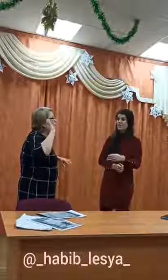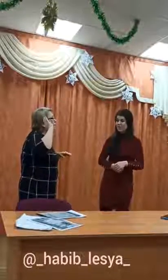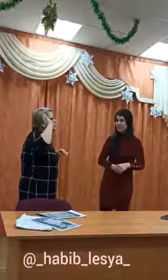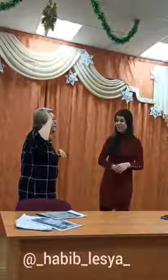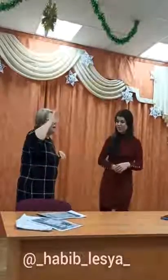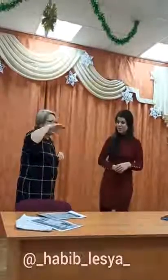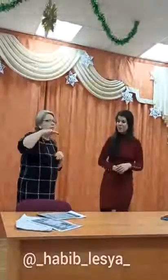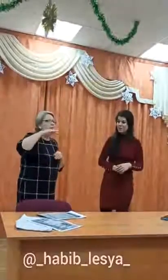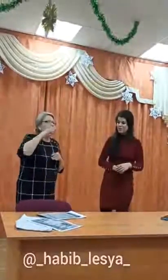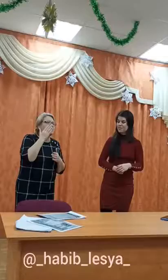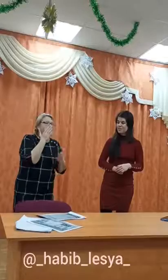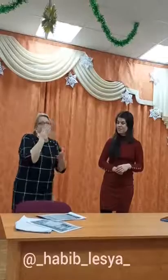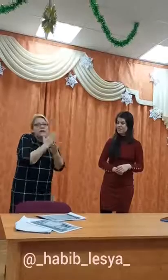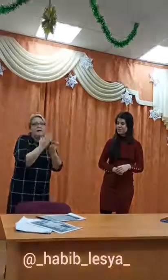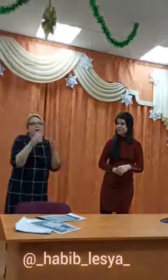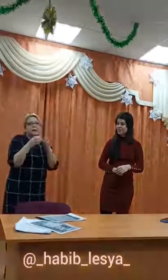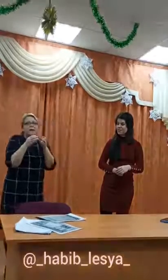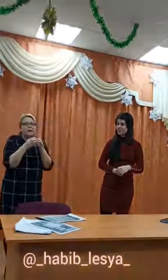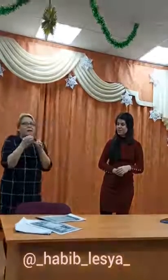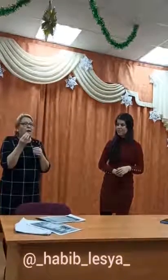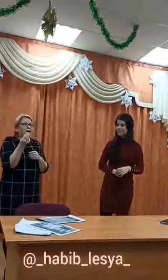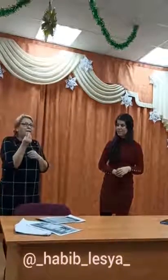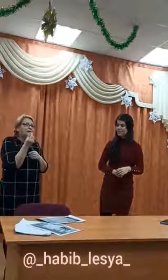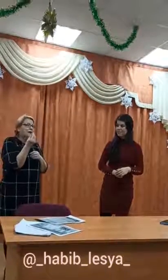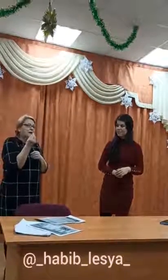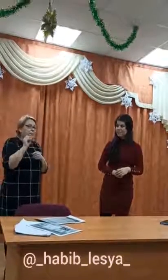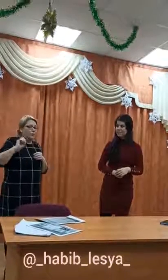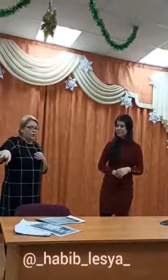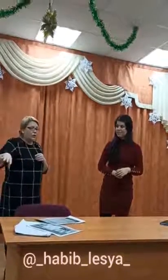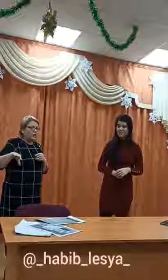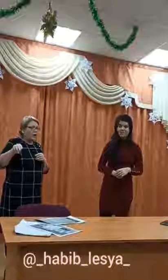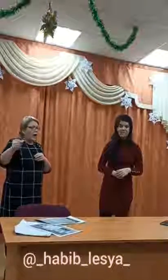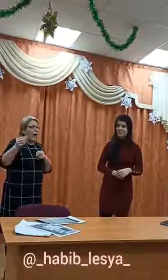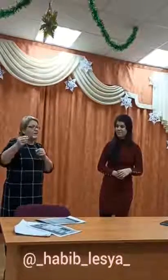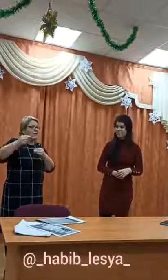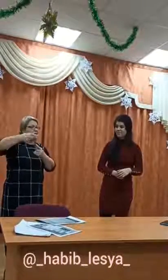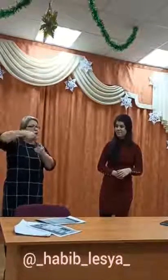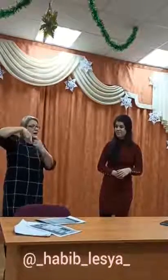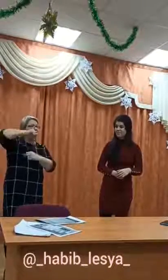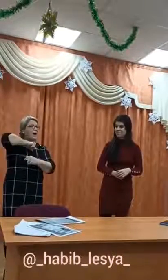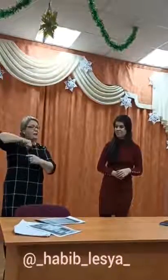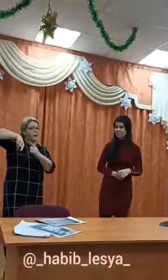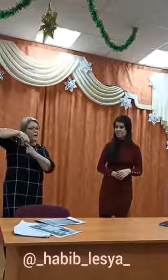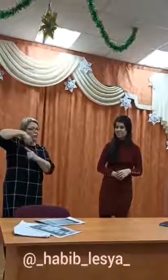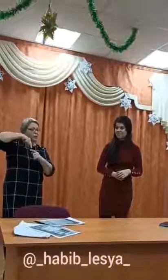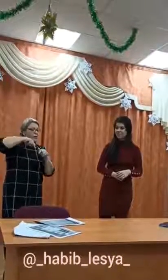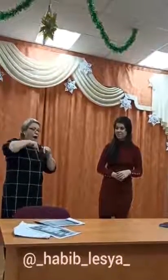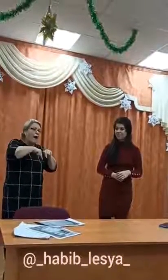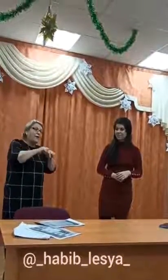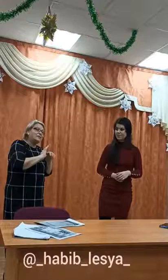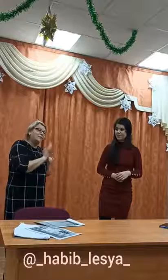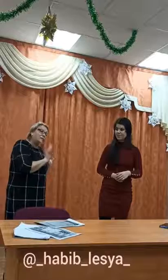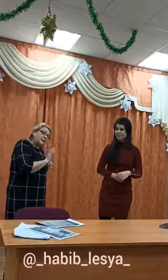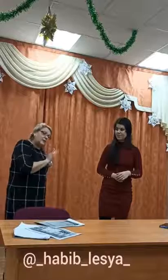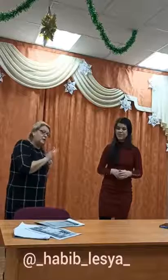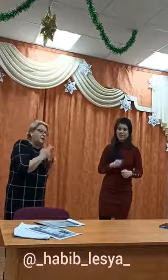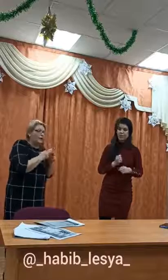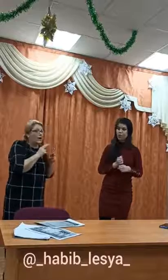кэшбэри. А есть компания, деньги положу, а деньги сами работают. А это нет.